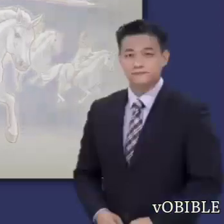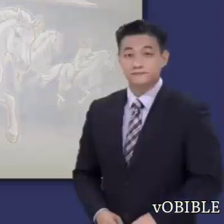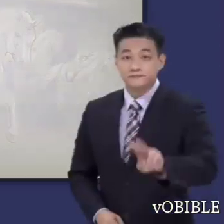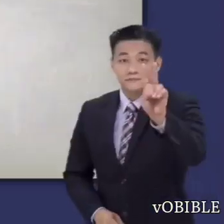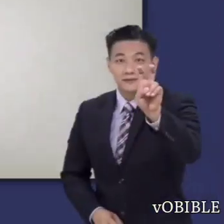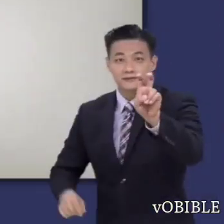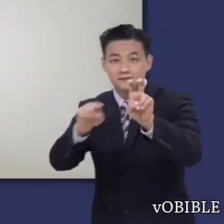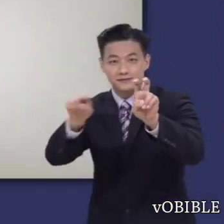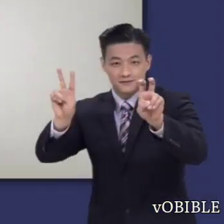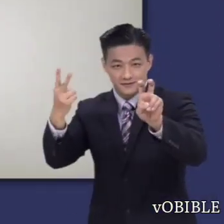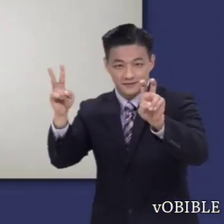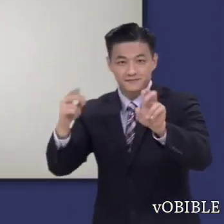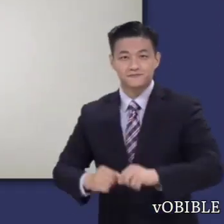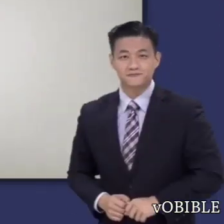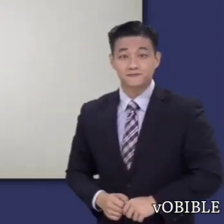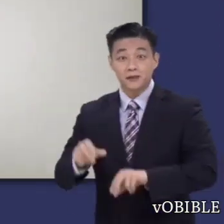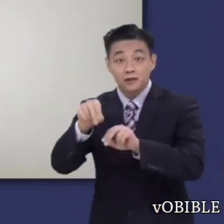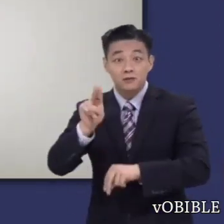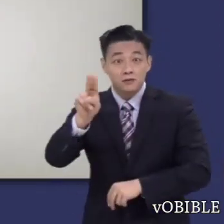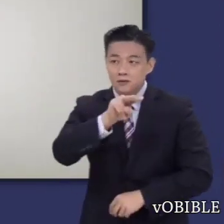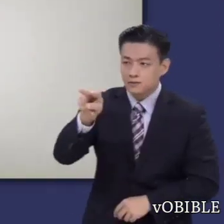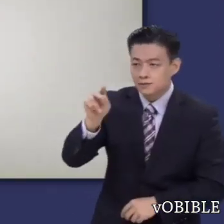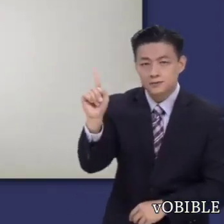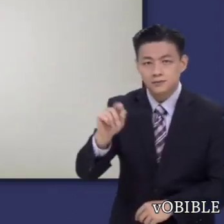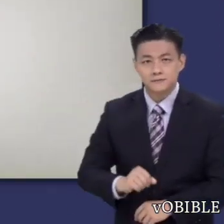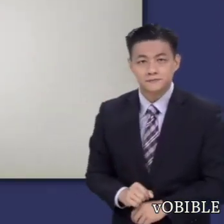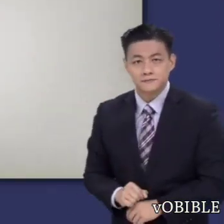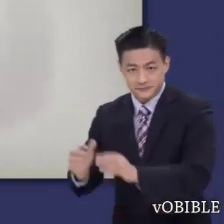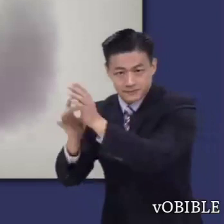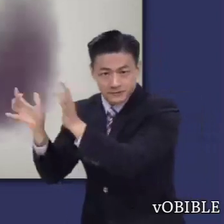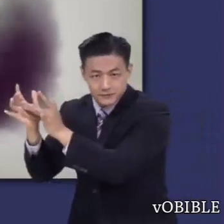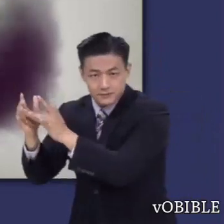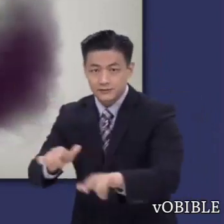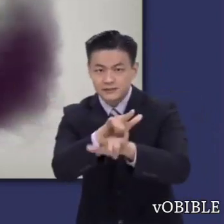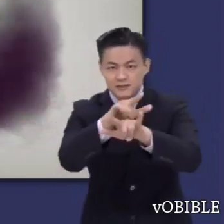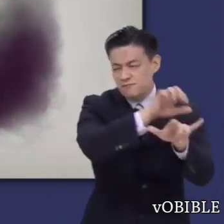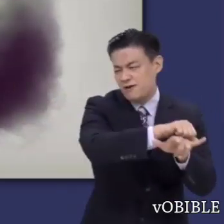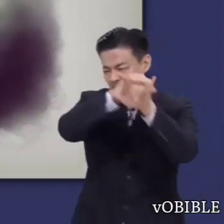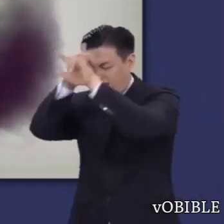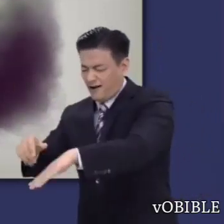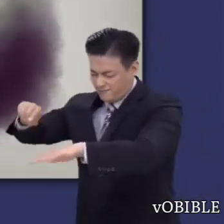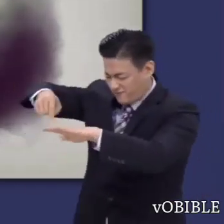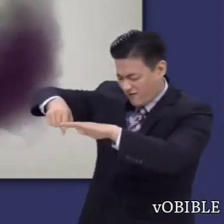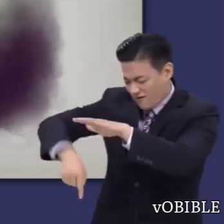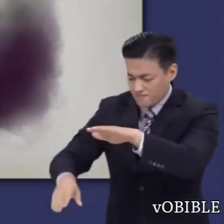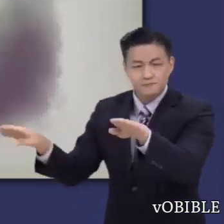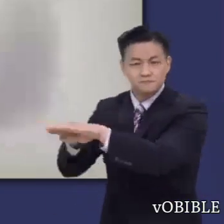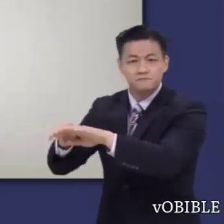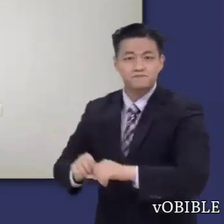最后的三个意象记载在20到22章，分别谈到撒旦坠入无底深